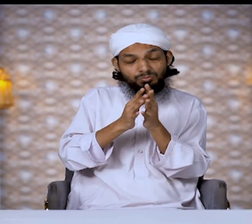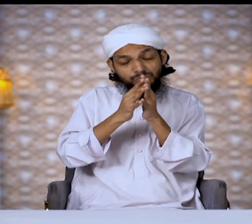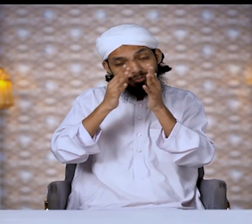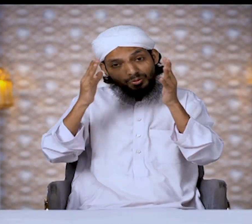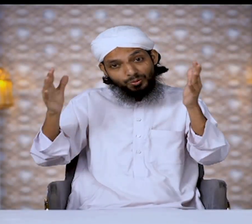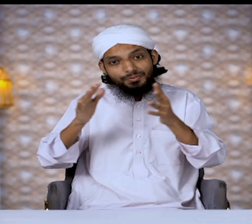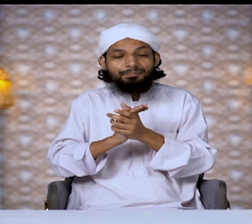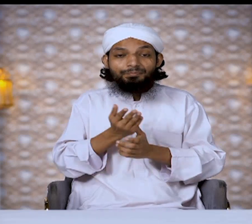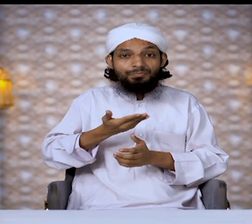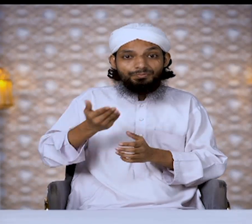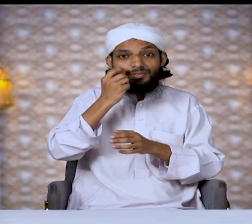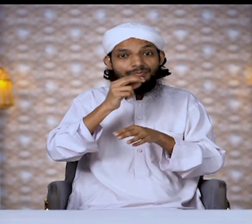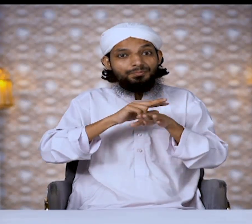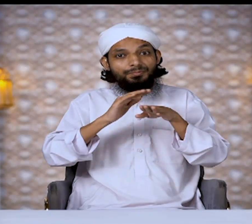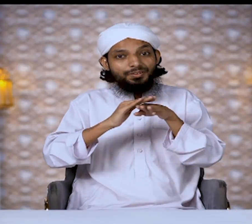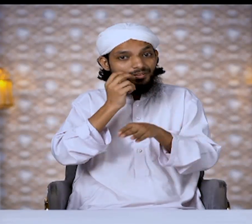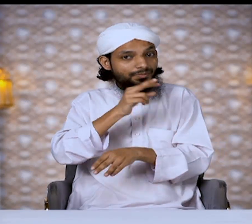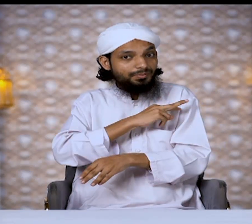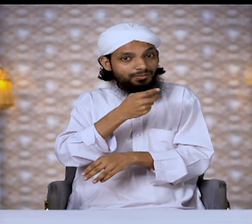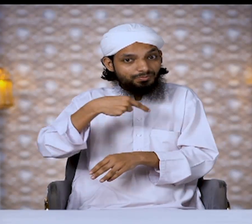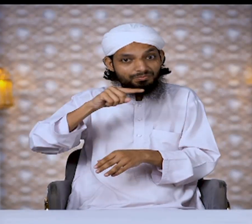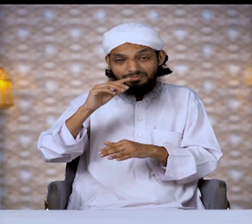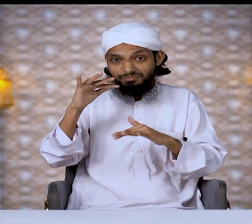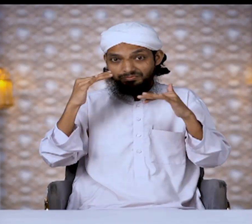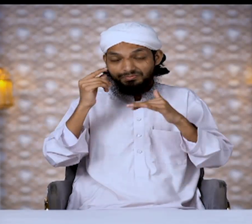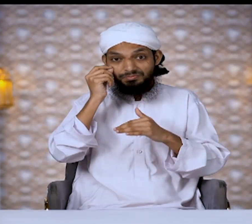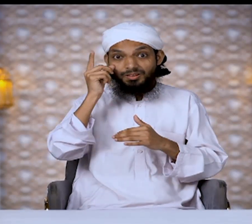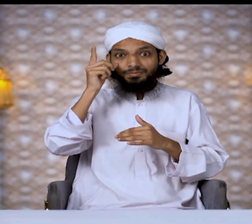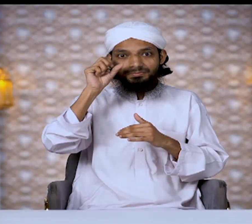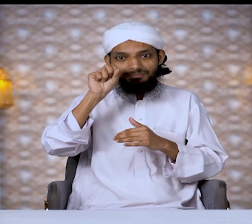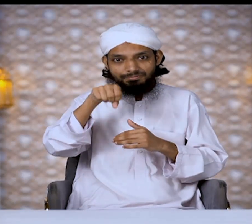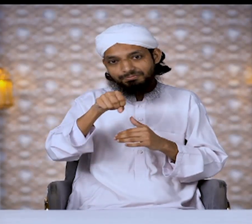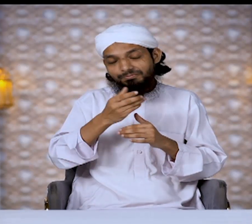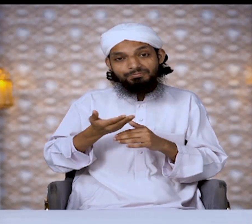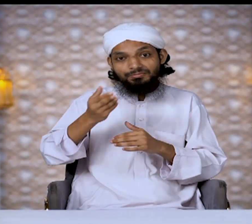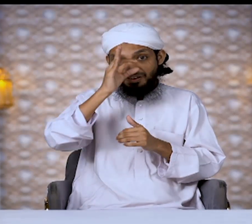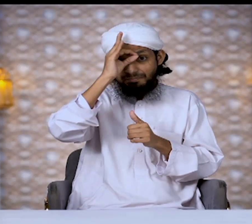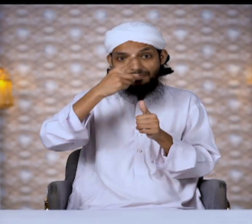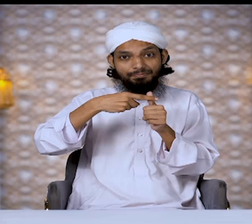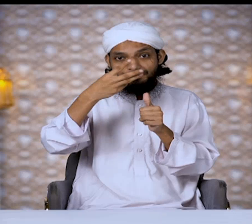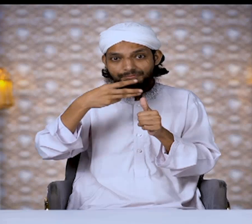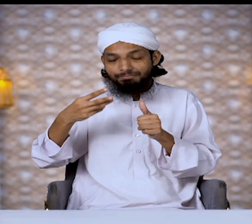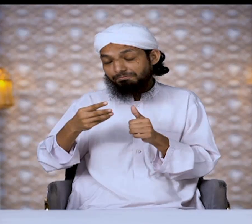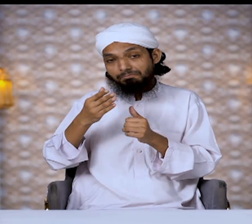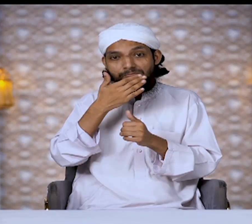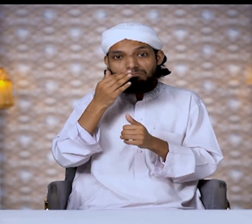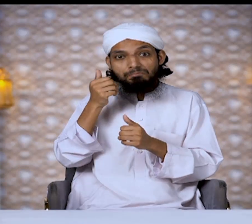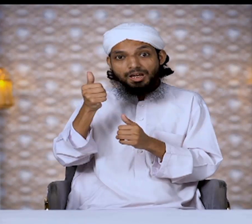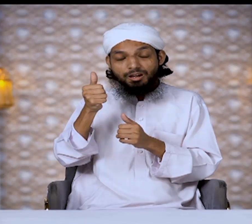اللہ علیہ کی علمی خدمات میں روز روشن کی طرح ظاہر ہے، جن کے متعلق سن کر یہ کہنا بے جا نہ ہوگا کہ آپ رحمۃ اللہ علیہ گویا کام کرنے کی مشین تھے. آپ